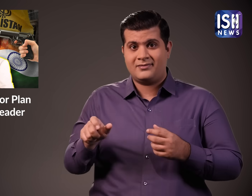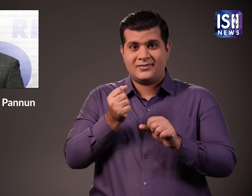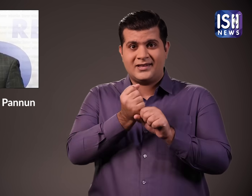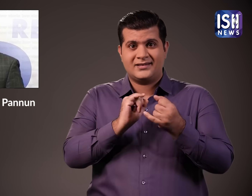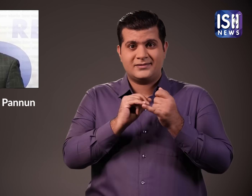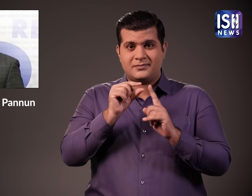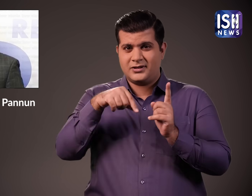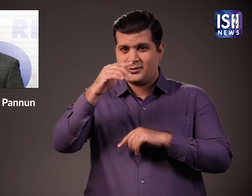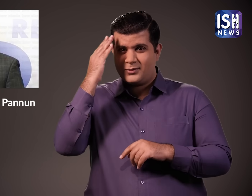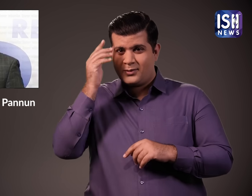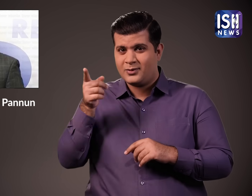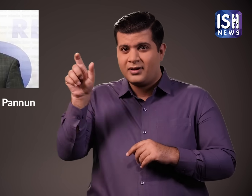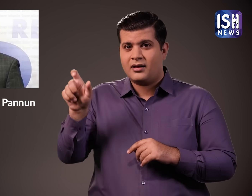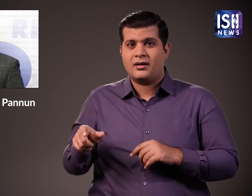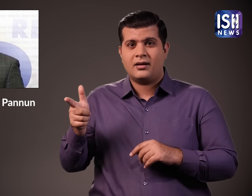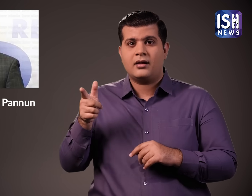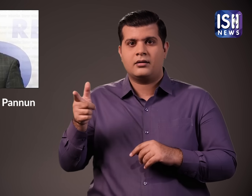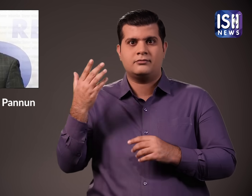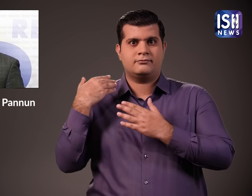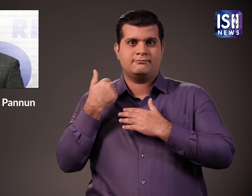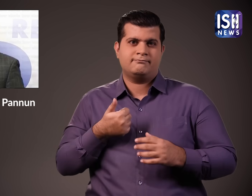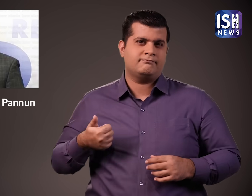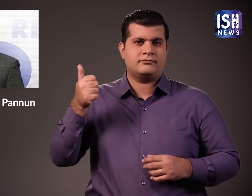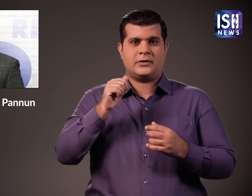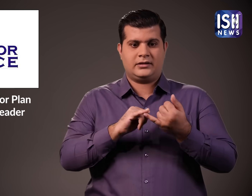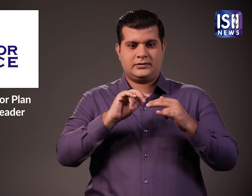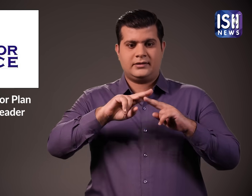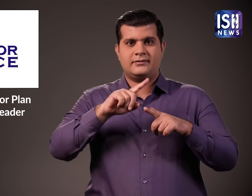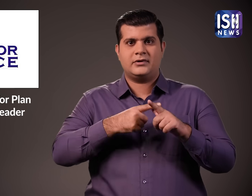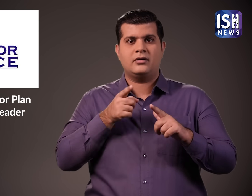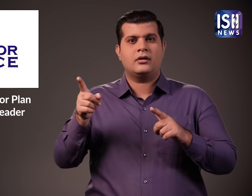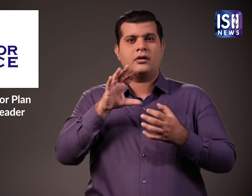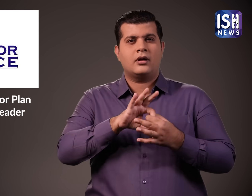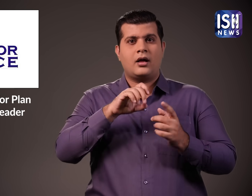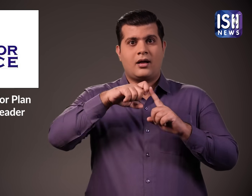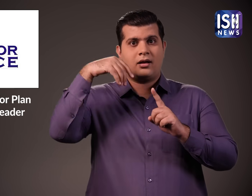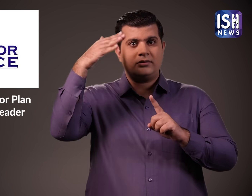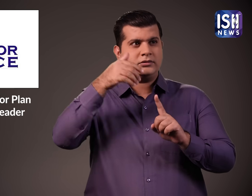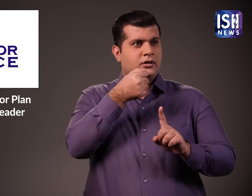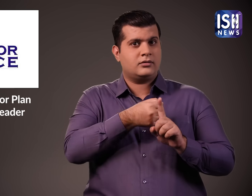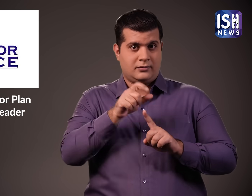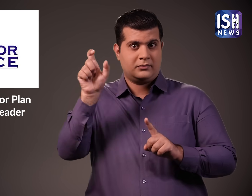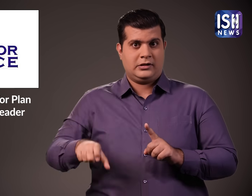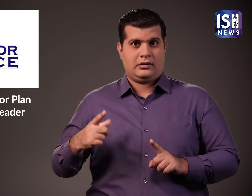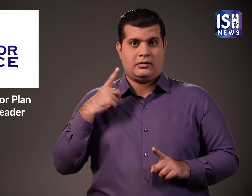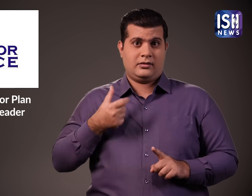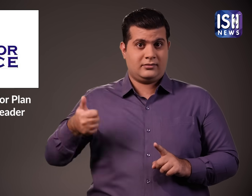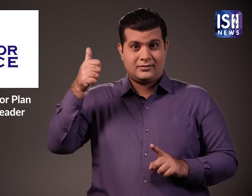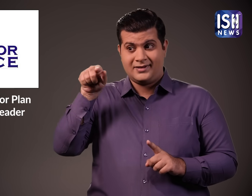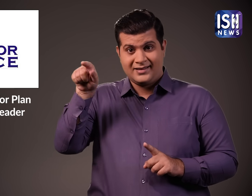आप सबी सीक अल्गावादी और सीक फॉर जस्टिस नेता गुर्पत्वन सिंग पन्नु को जानते हैं